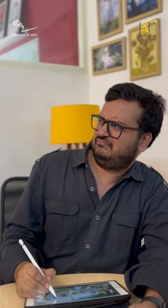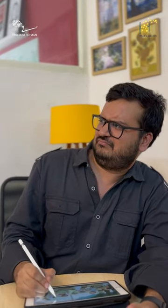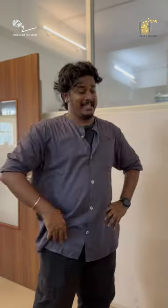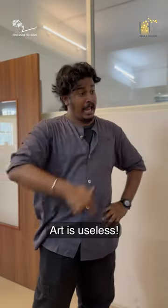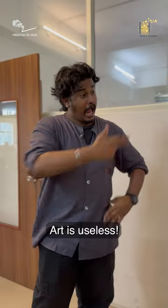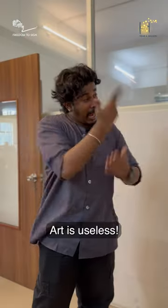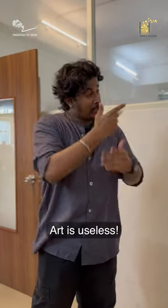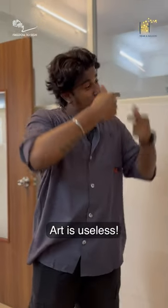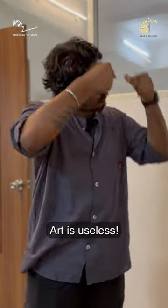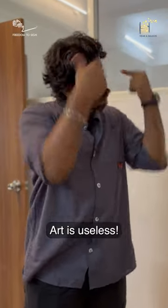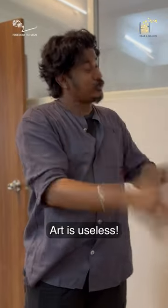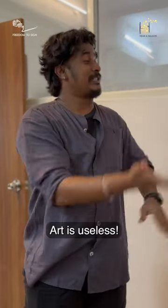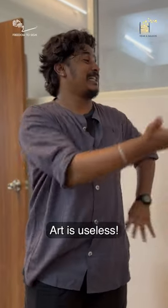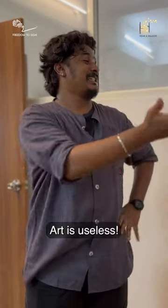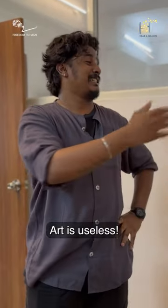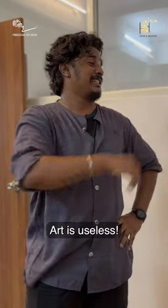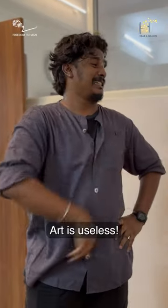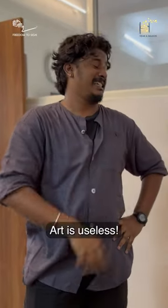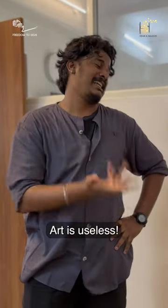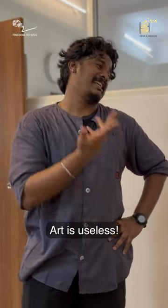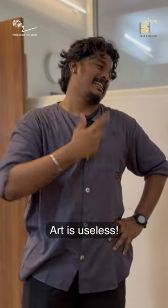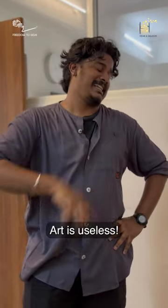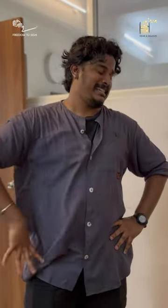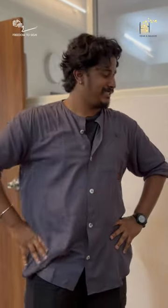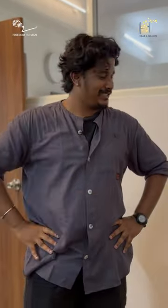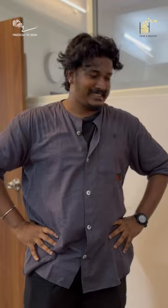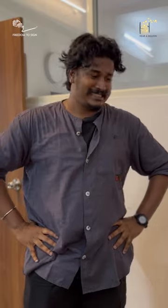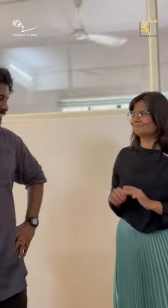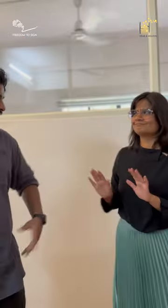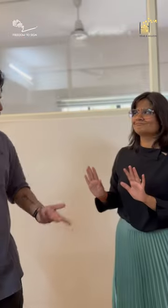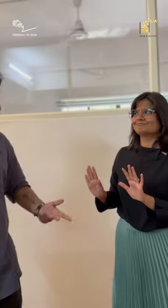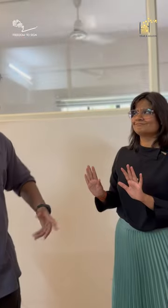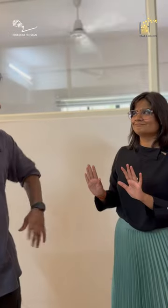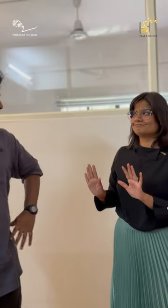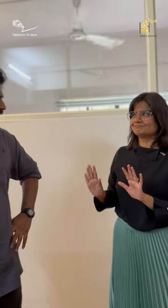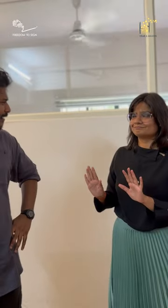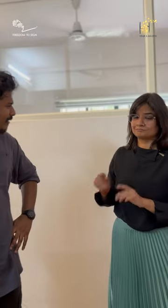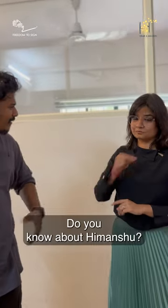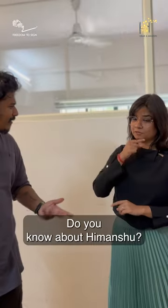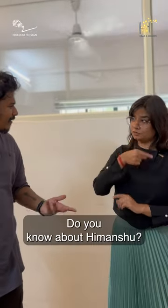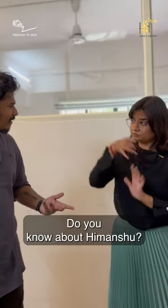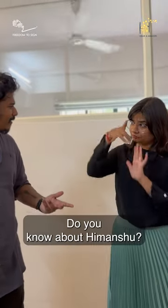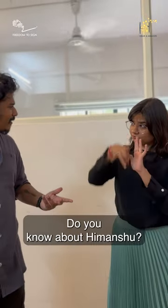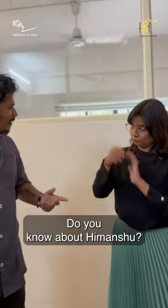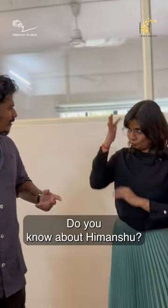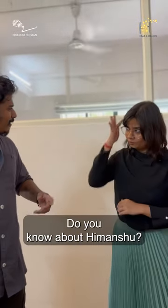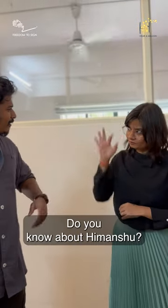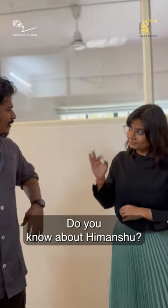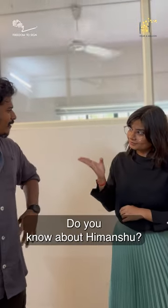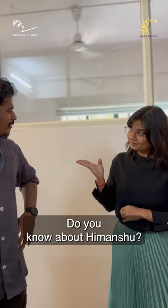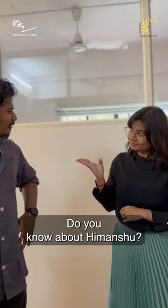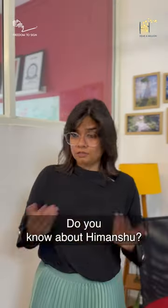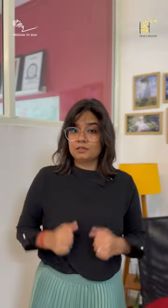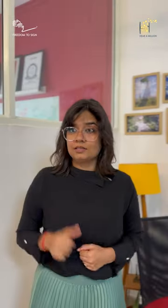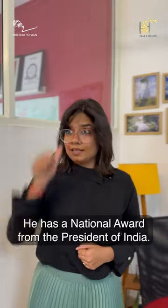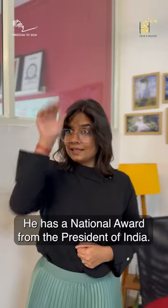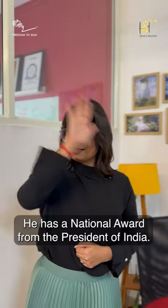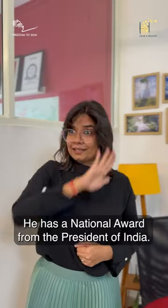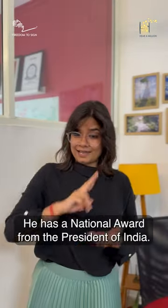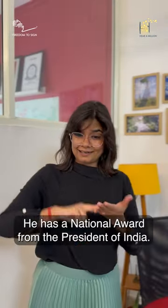है कला बेकार है क्या अ हिमांशु के बारे में जानते हैं उन्हें भारत